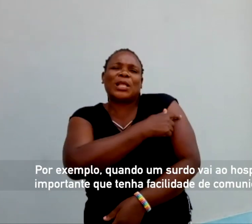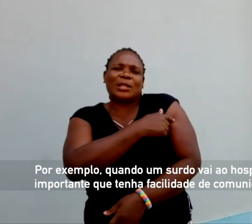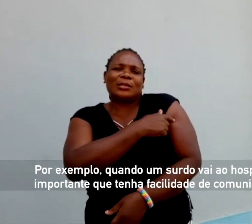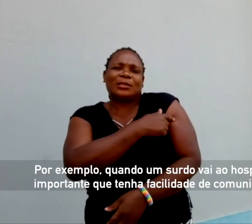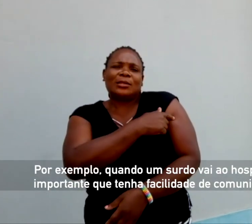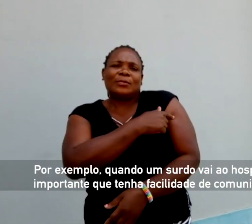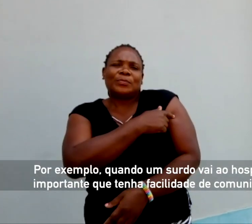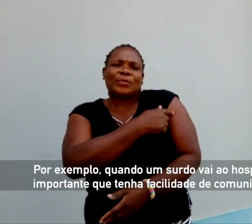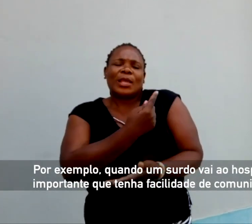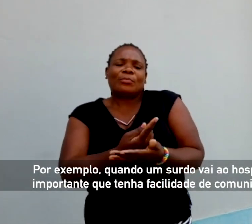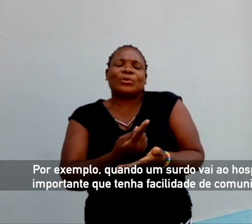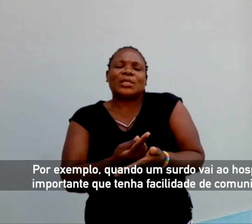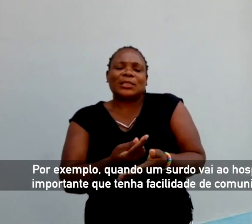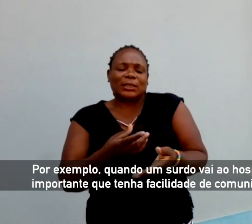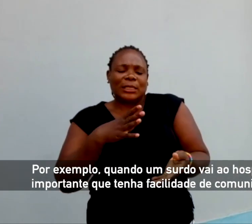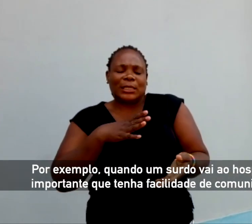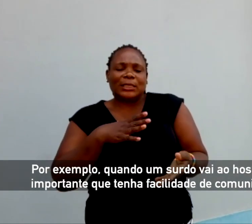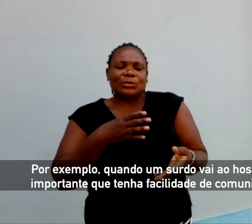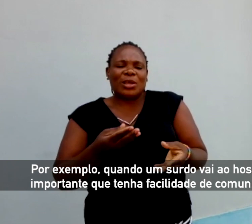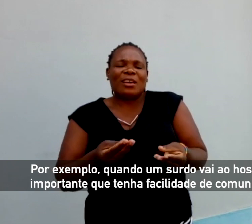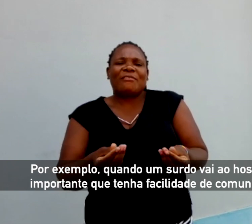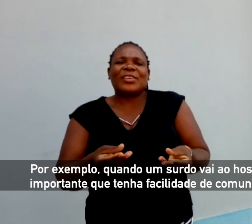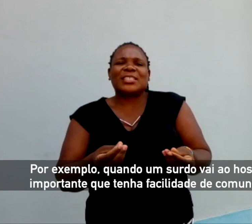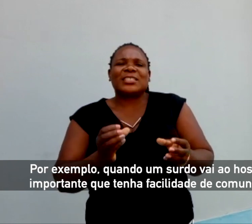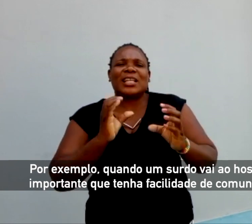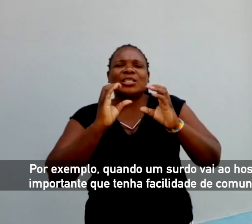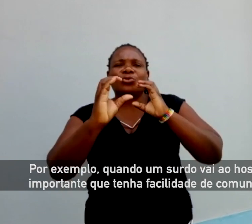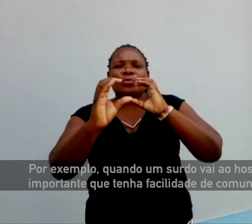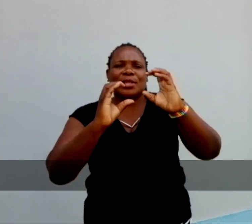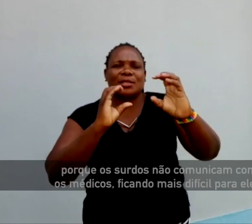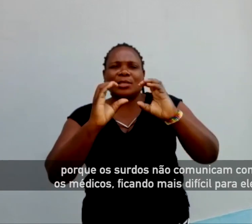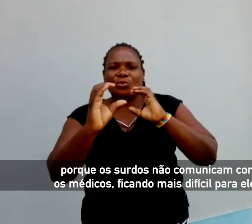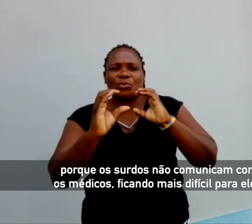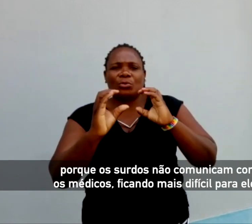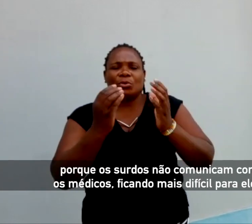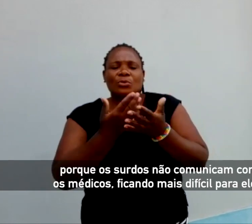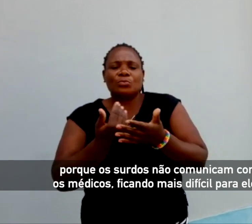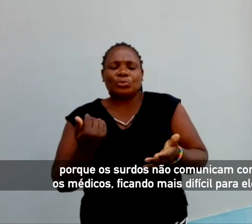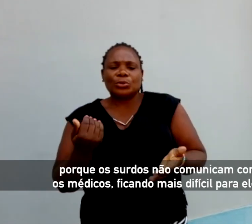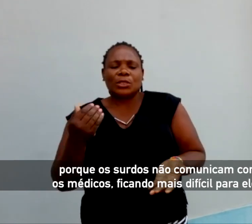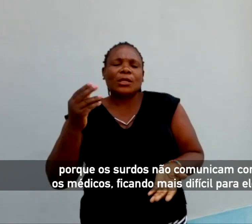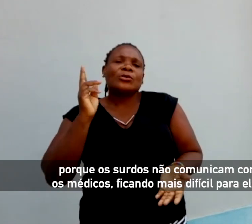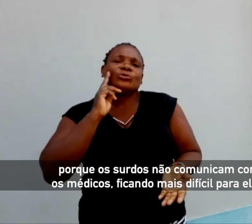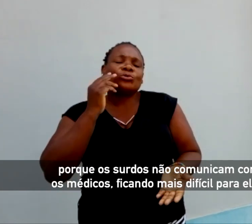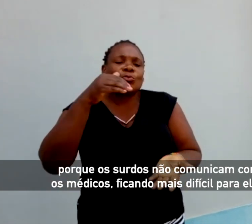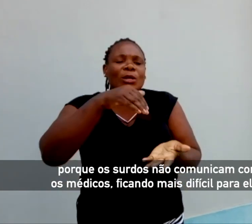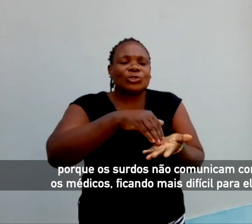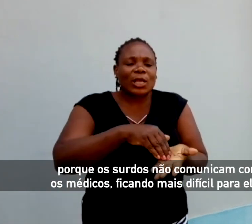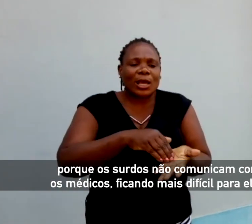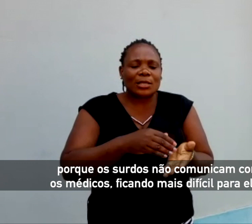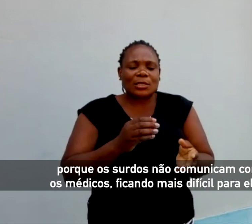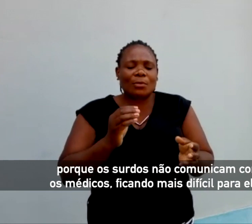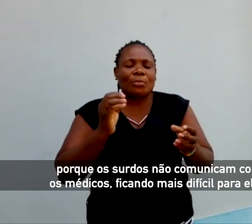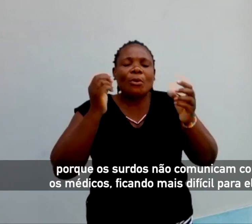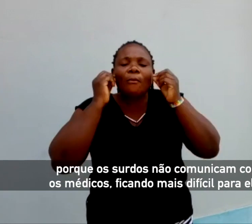Por exemplo, quando um surdo vai ao hospital, é importante que tenha facilidade de comunicação, porque os surdos não se comunicam com os médicos, ficando